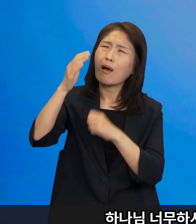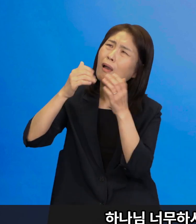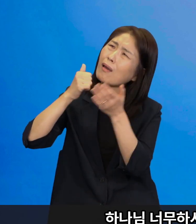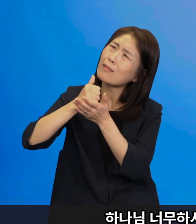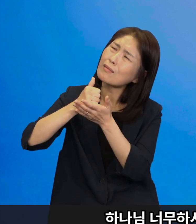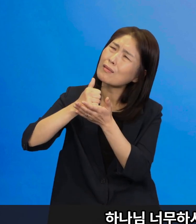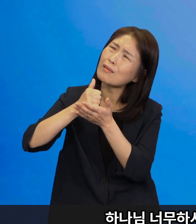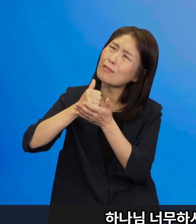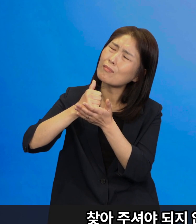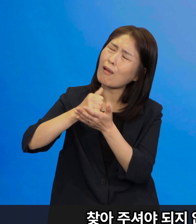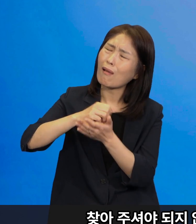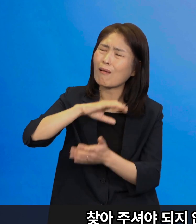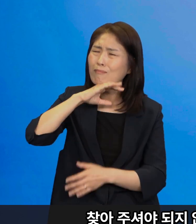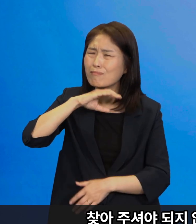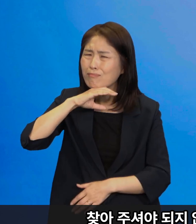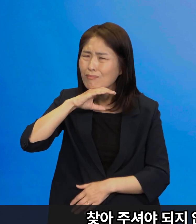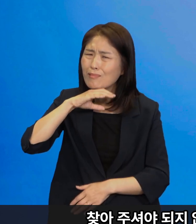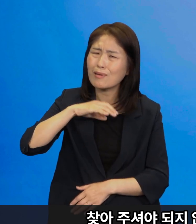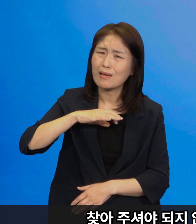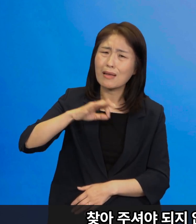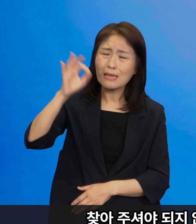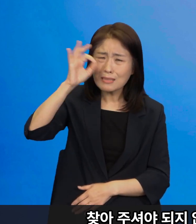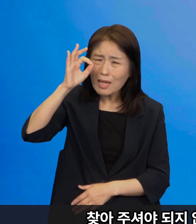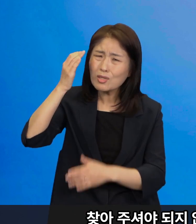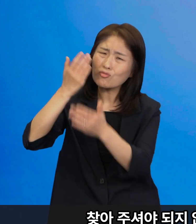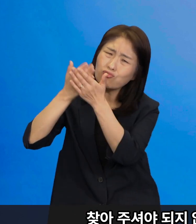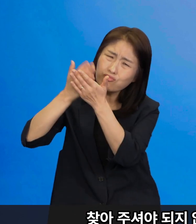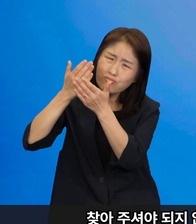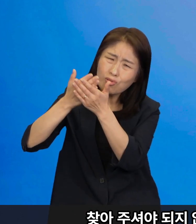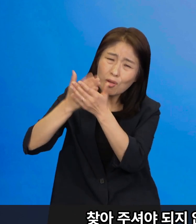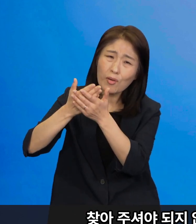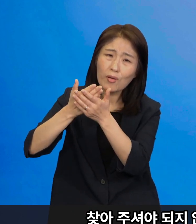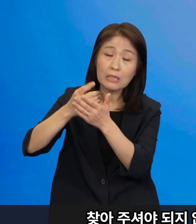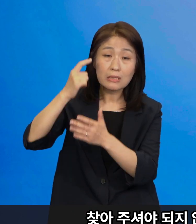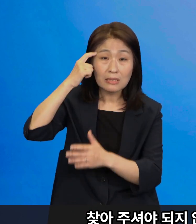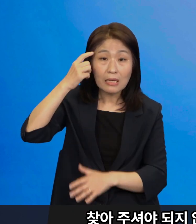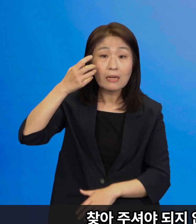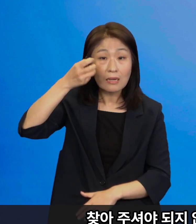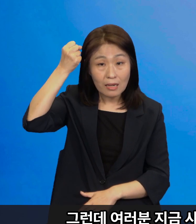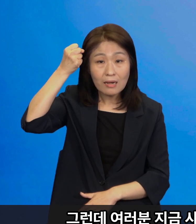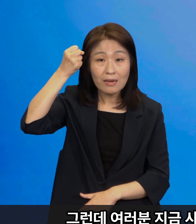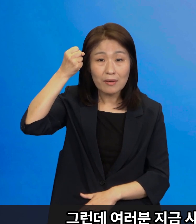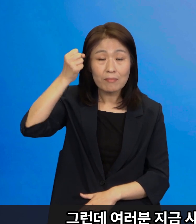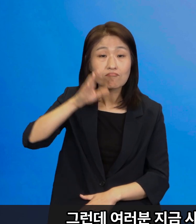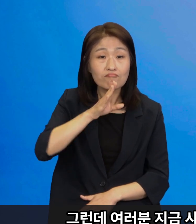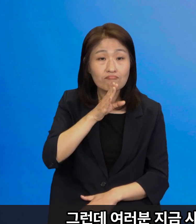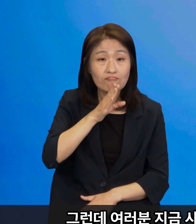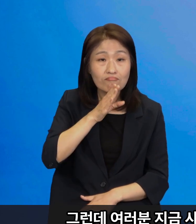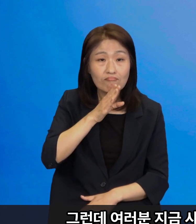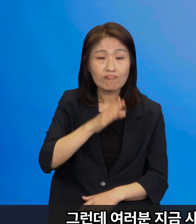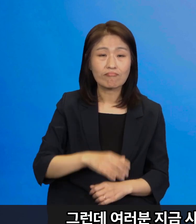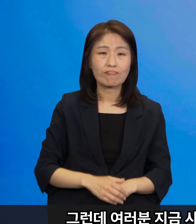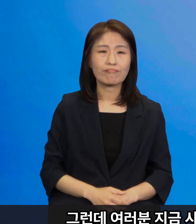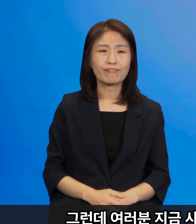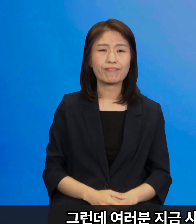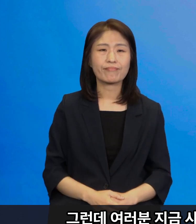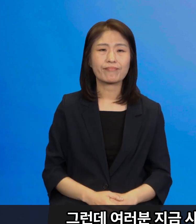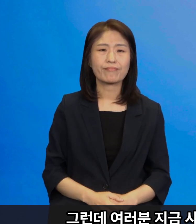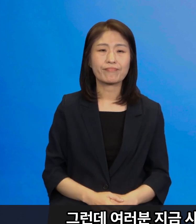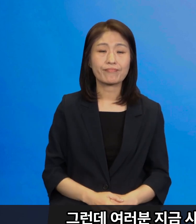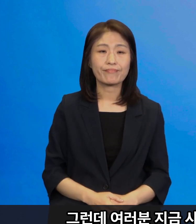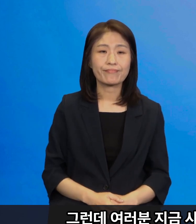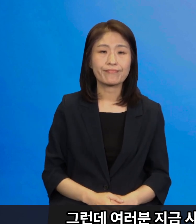이렇게 노력했는데 하나님 찾아주셔야 되지 않는가라는 생각 들었을 겁니다. 그런데 여러분, 지금